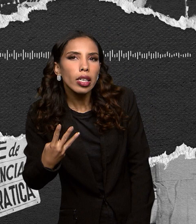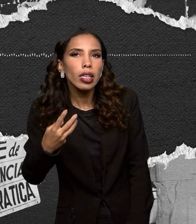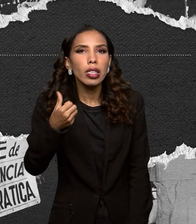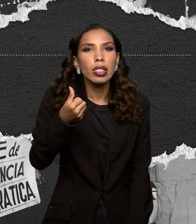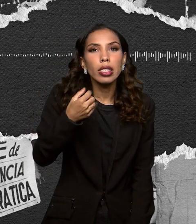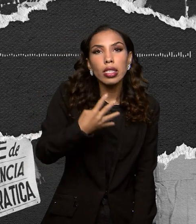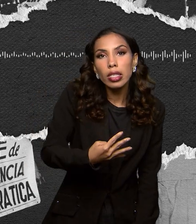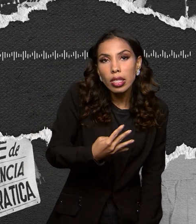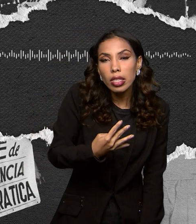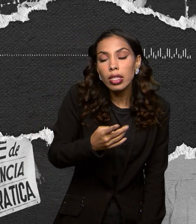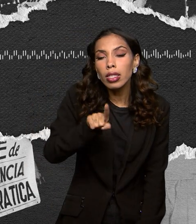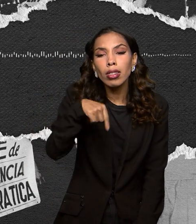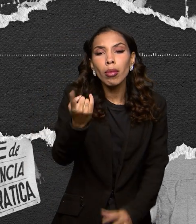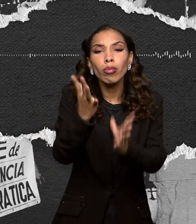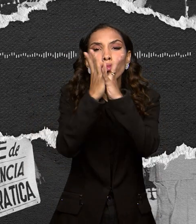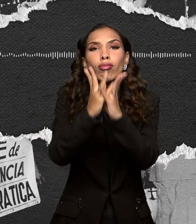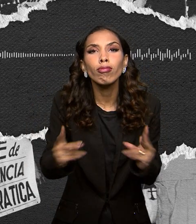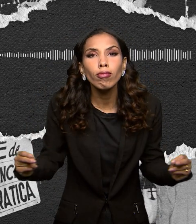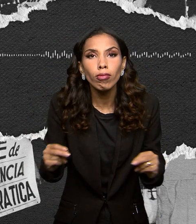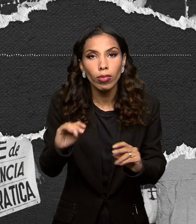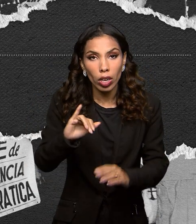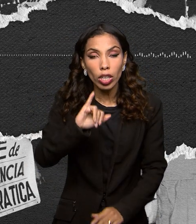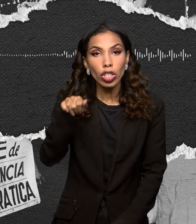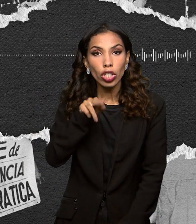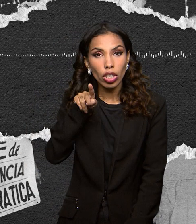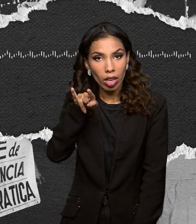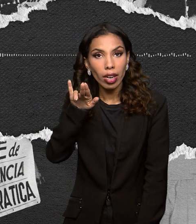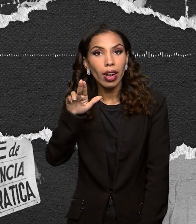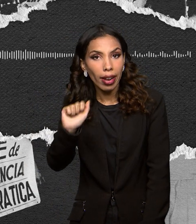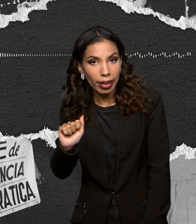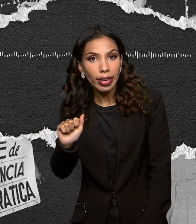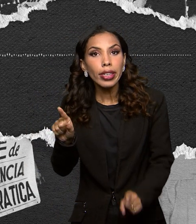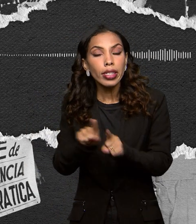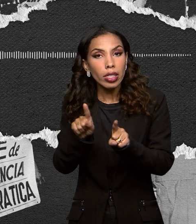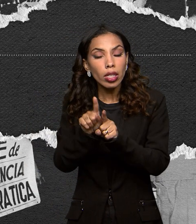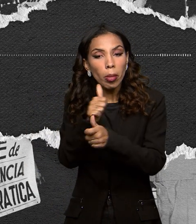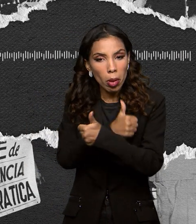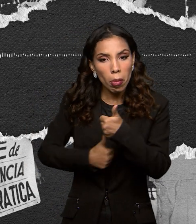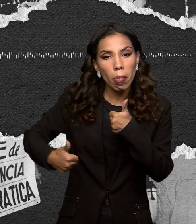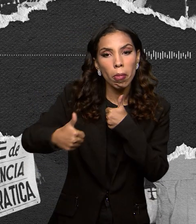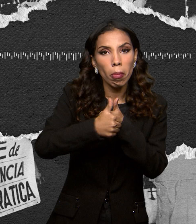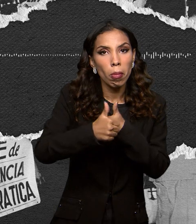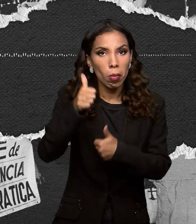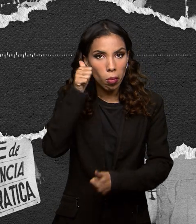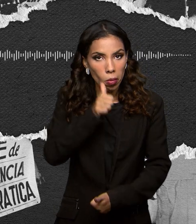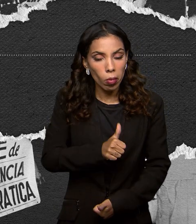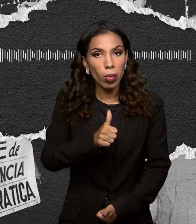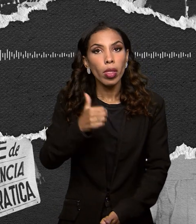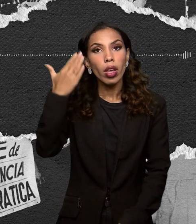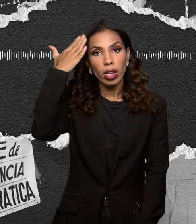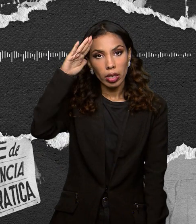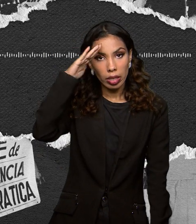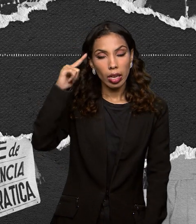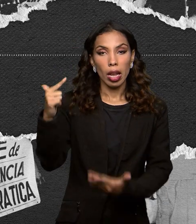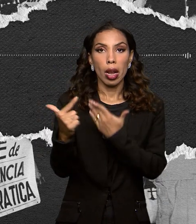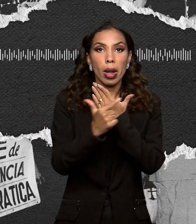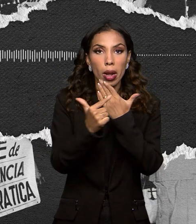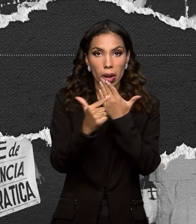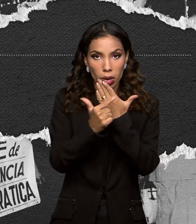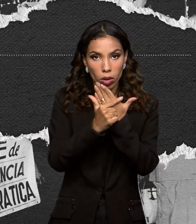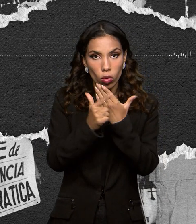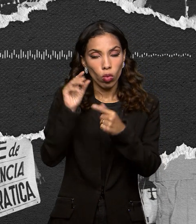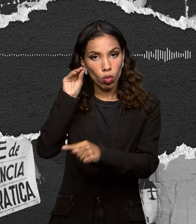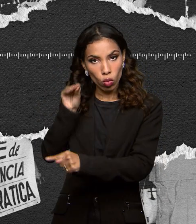e acaba. Mas Janaína argumenta que existiu sim um protagonismo dessas mulheres. Elas entendem que o papel delas